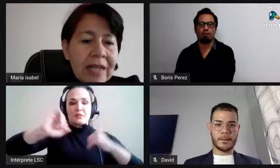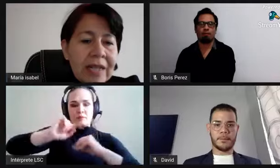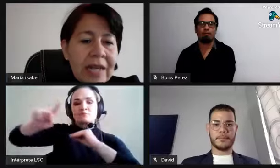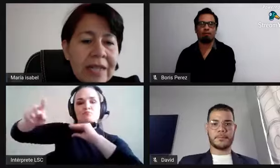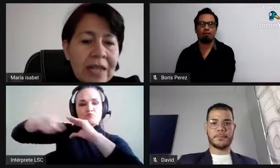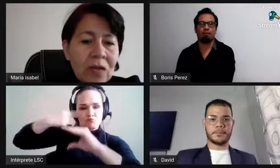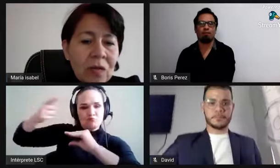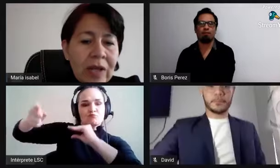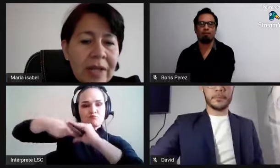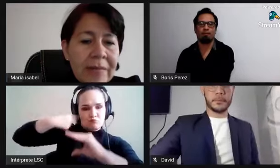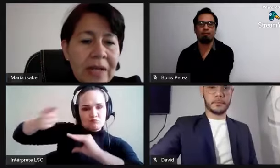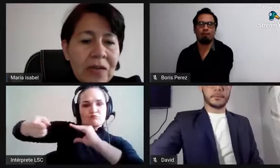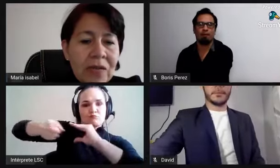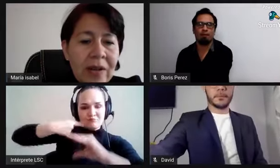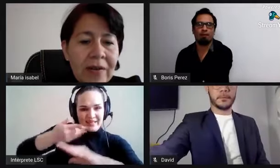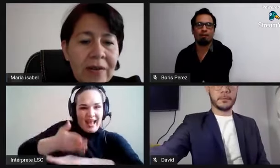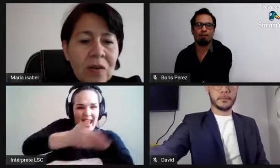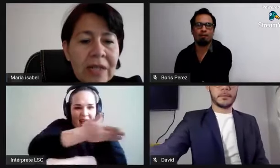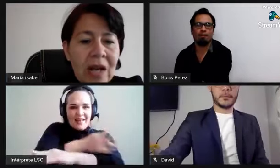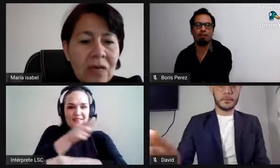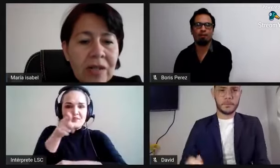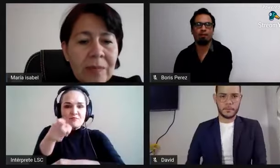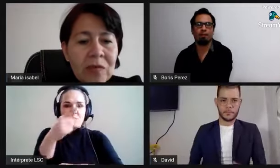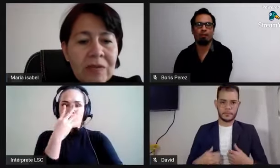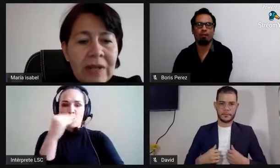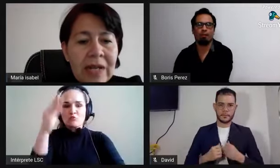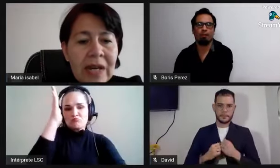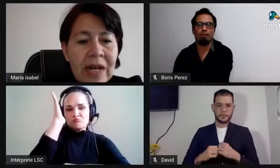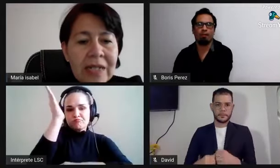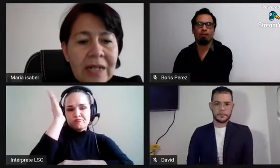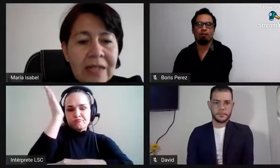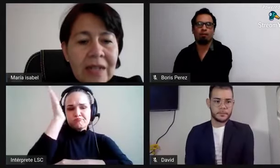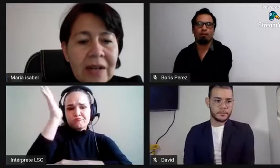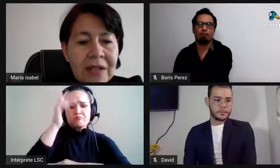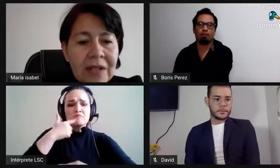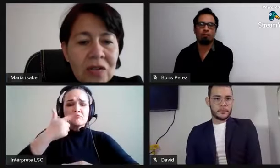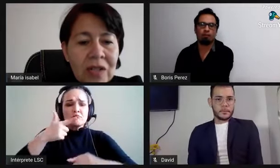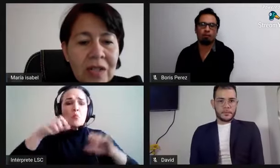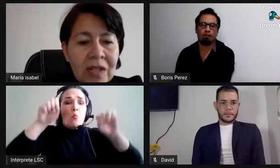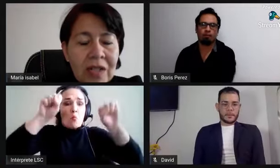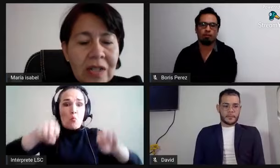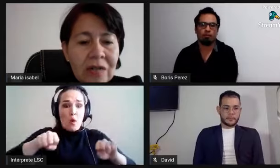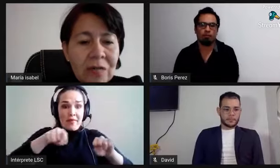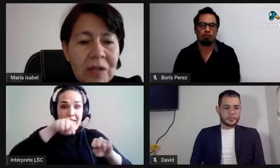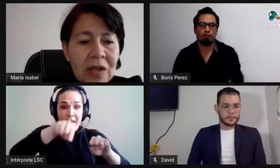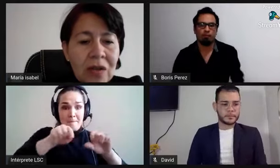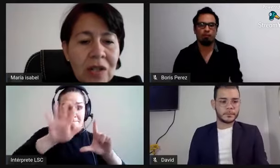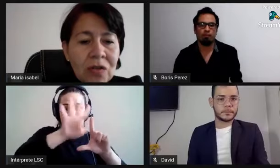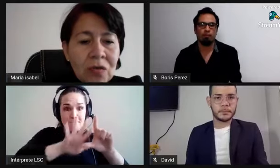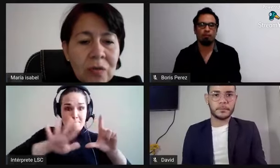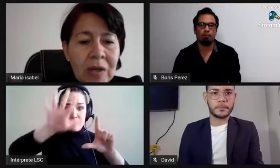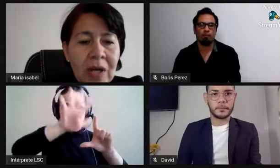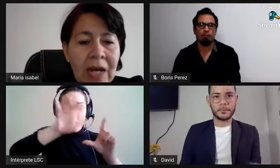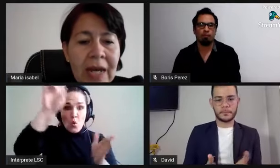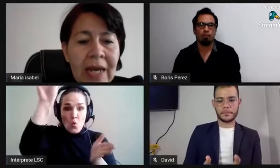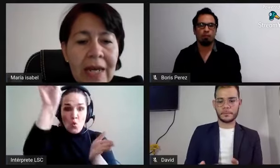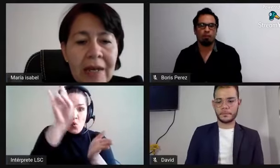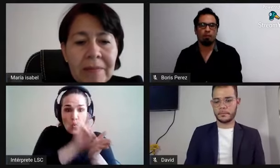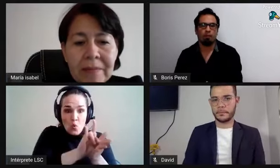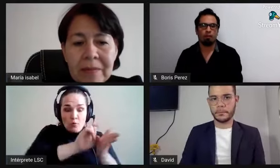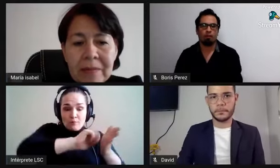escrito y desde antes de la tertulia también nos habían comentado si era posible dejar estas grabaciones en un video de YouTube.